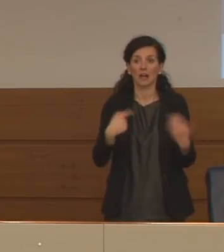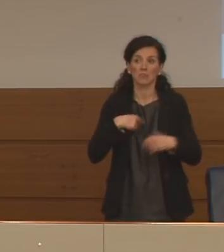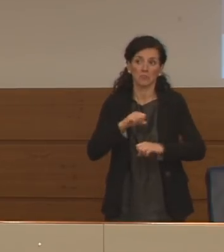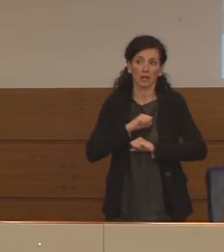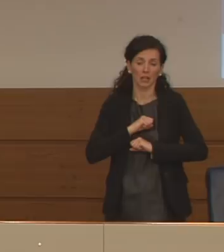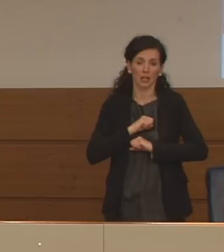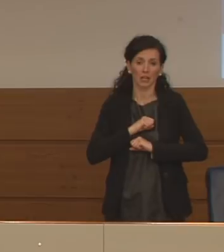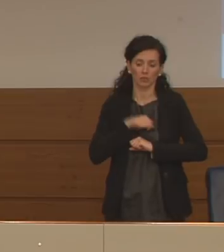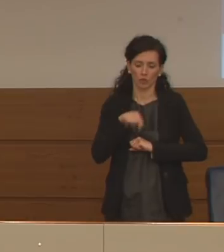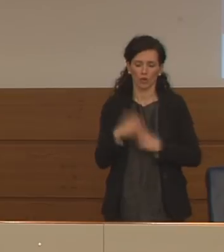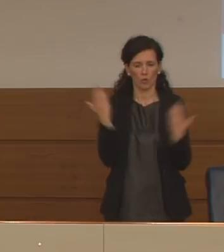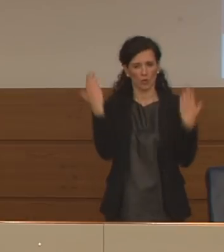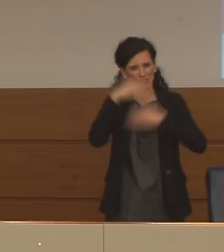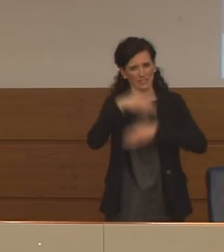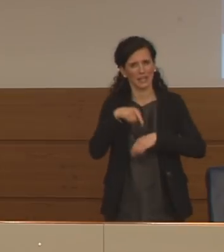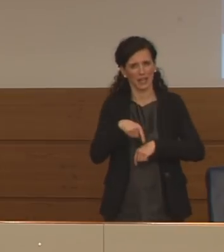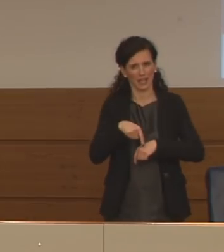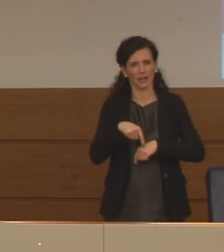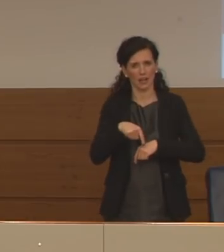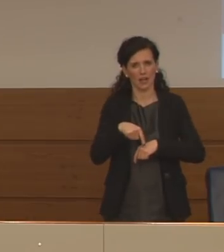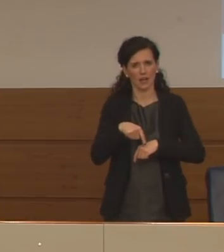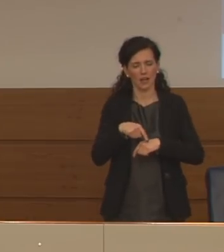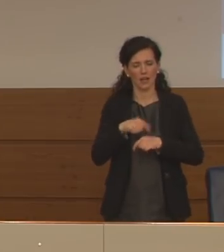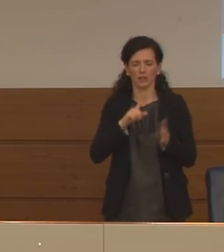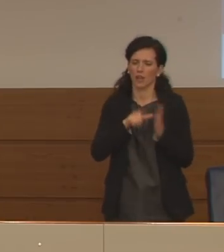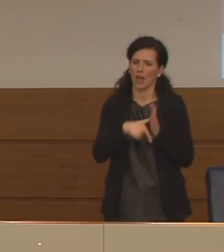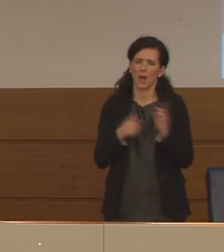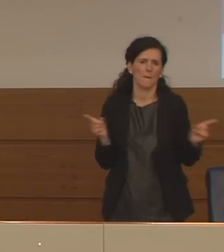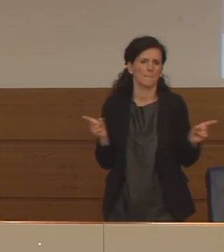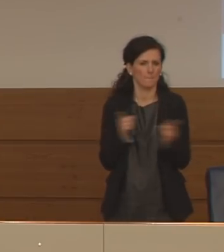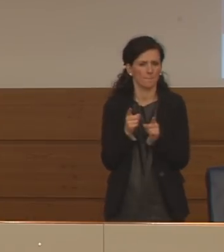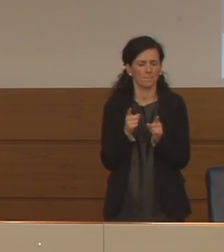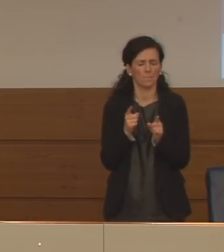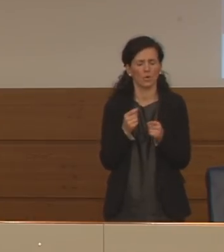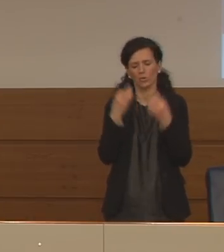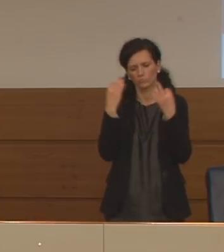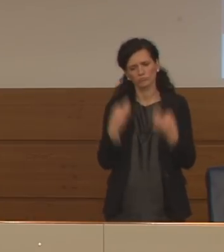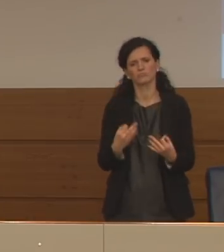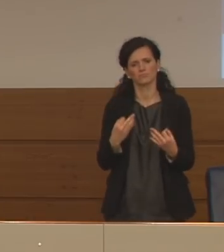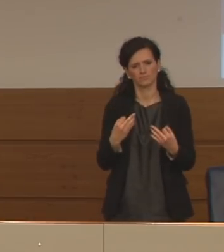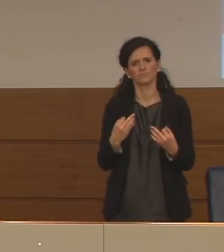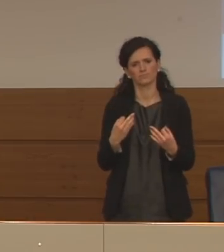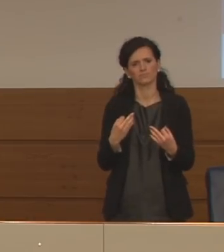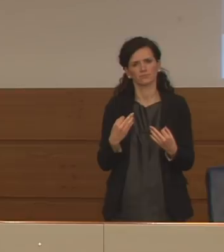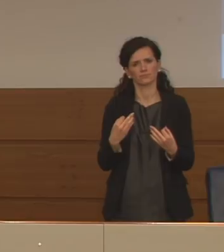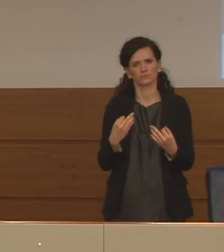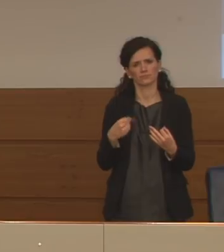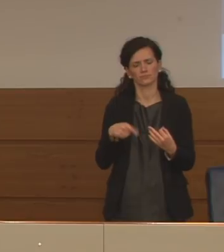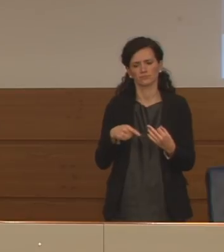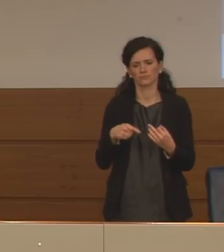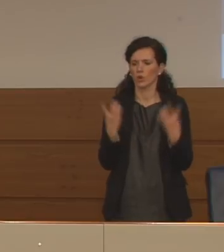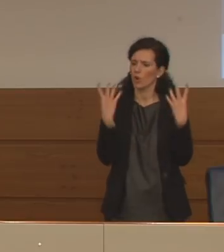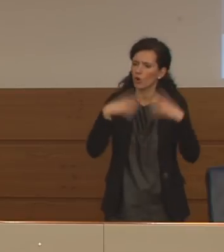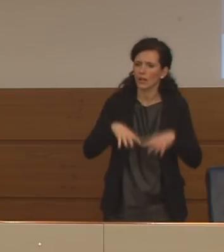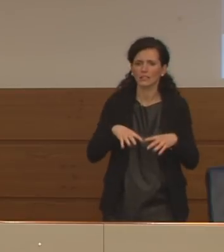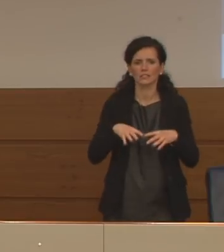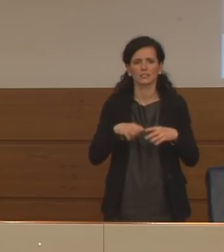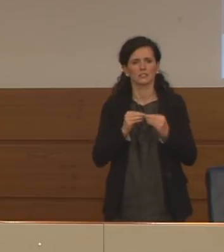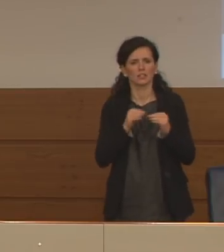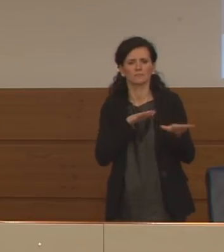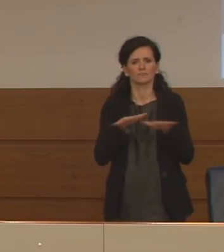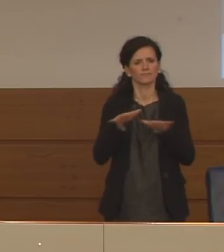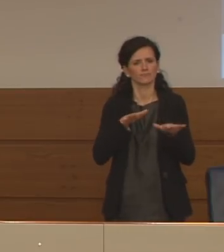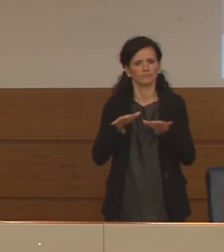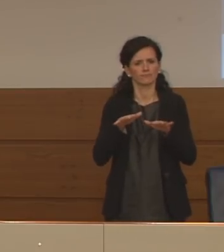stasera e nel più breve tempo possibile saremo corso alla organizzazione di questa